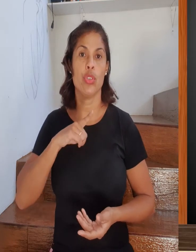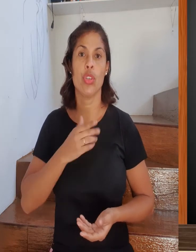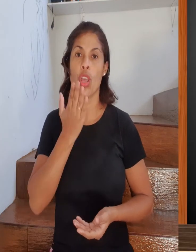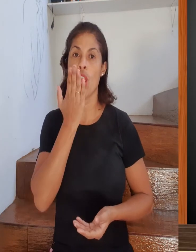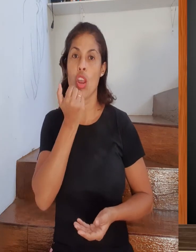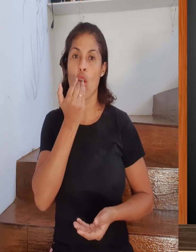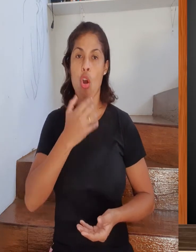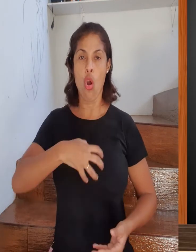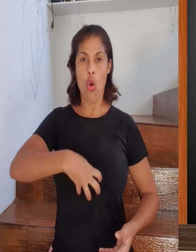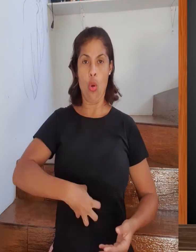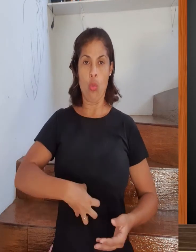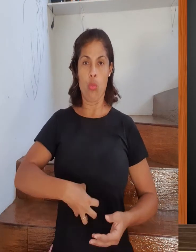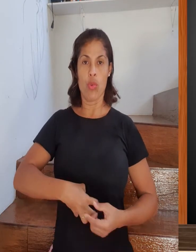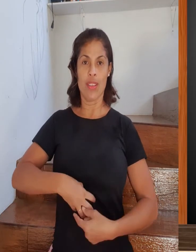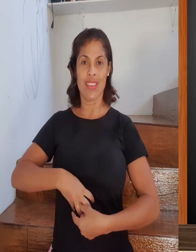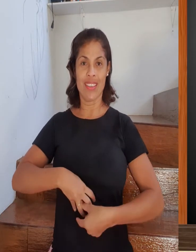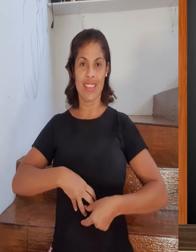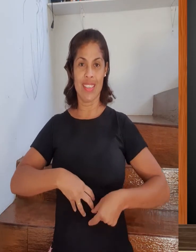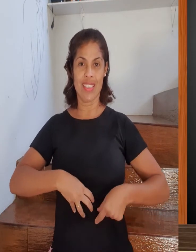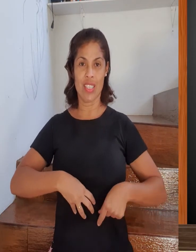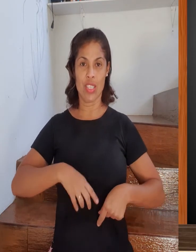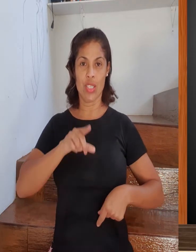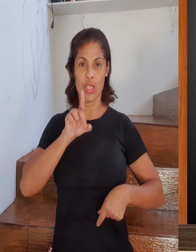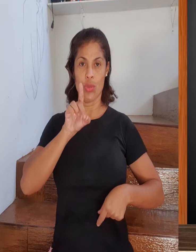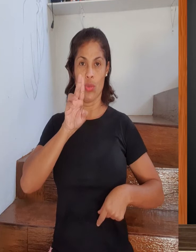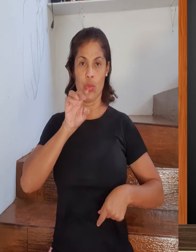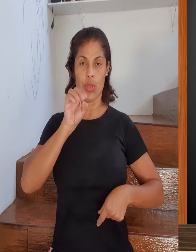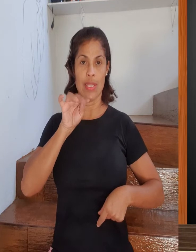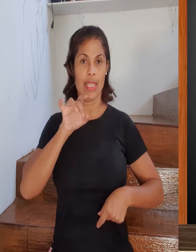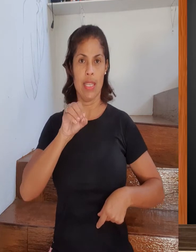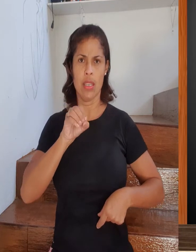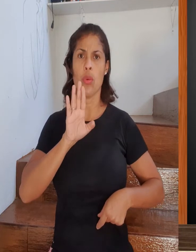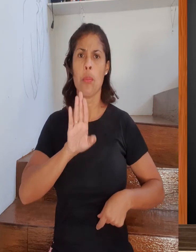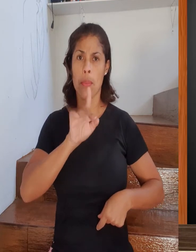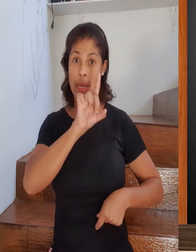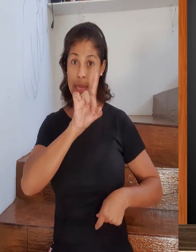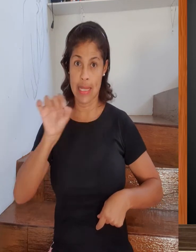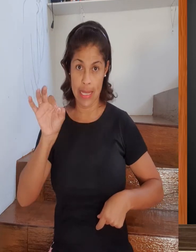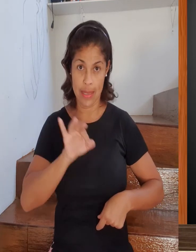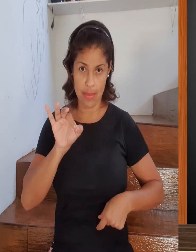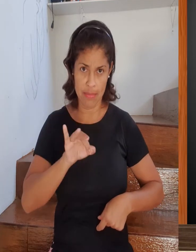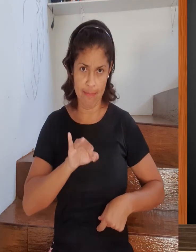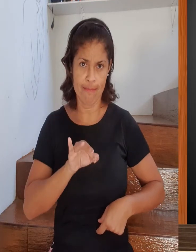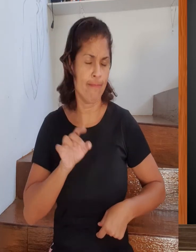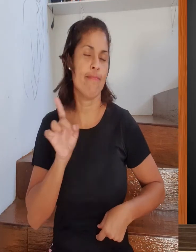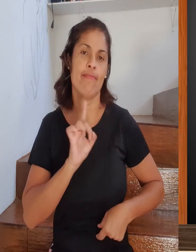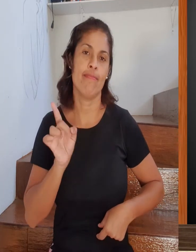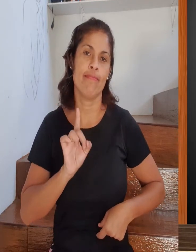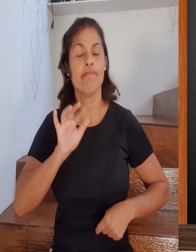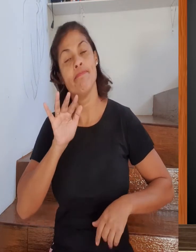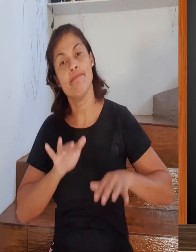a presença de alimentos no estômago e duodeno. Mas isso não é uma verdade em 100% das